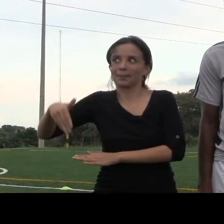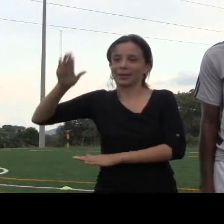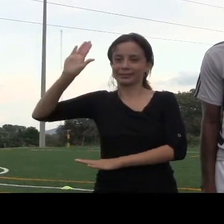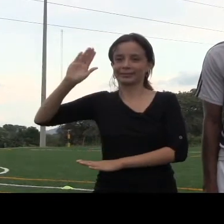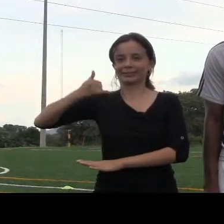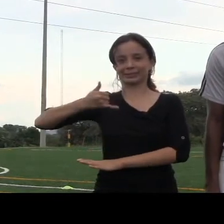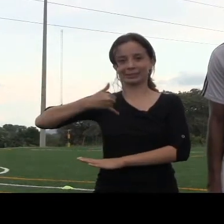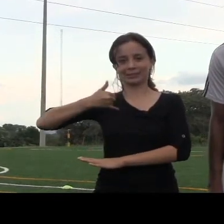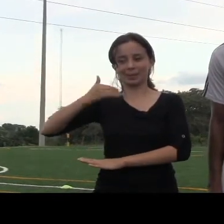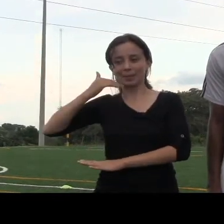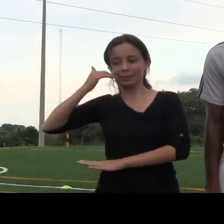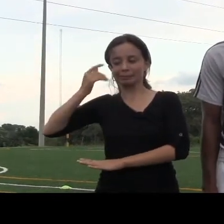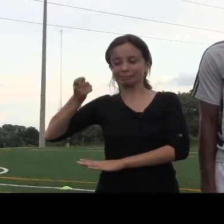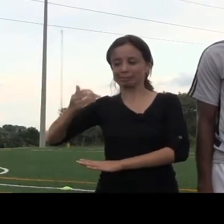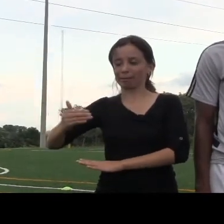a los mayorcitos, a los más grandes.